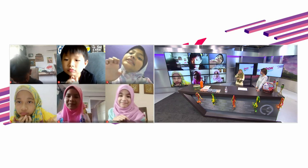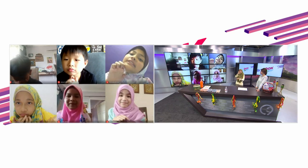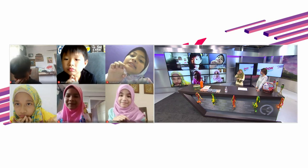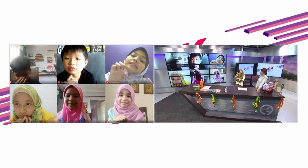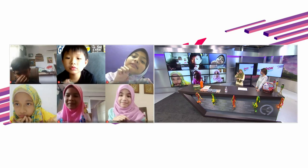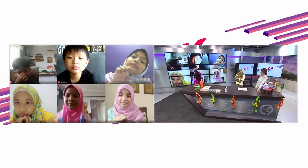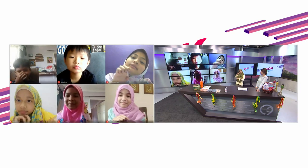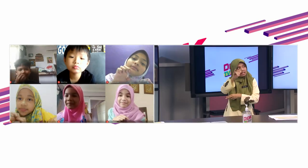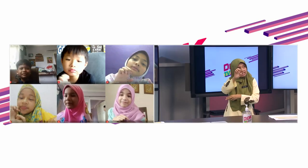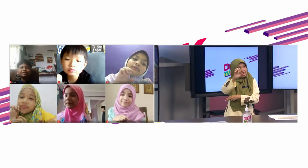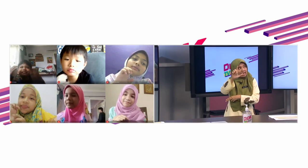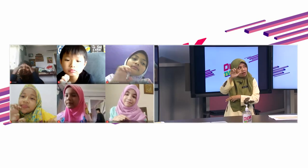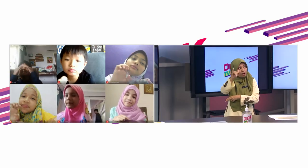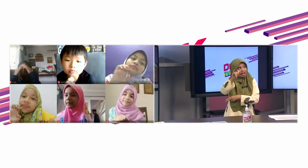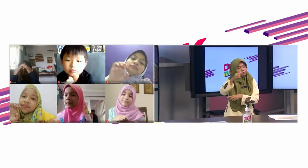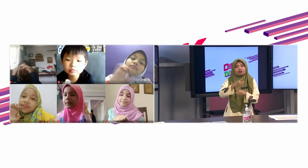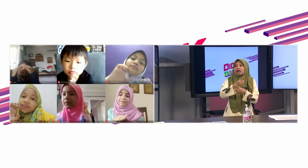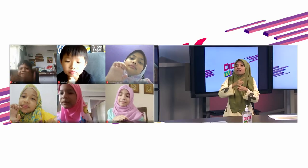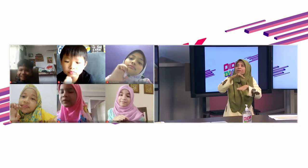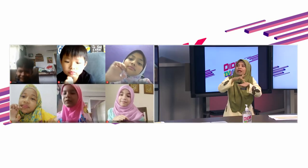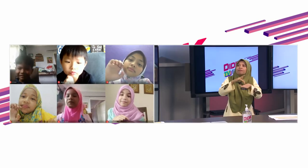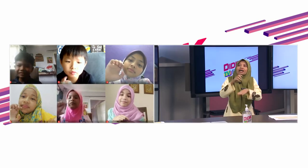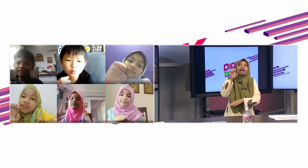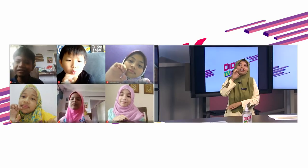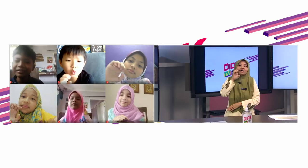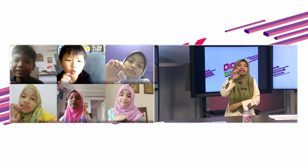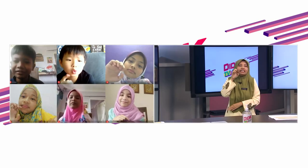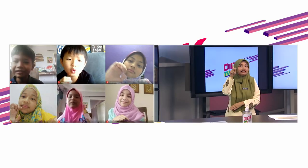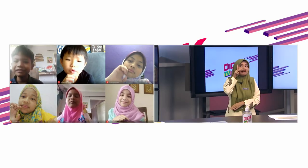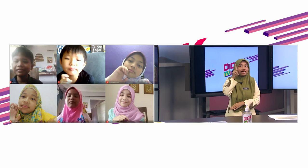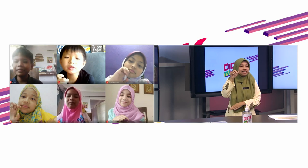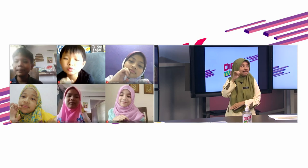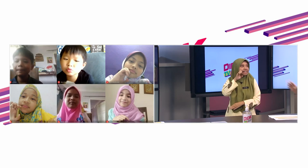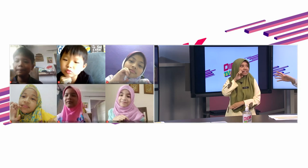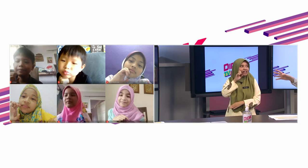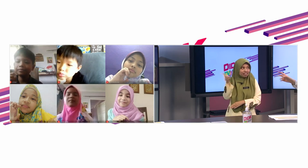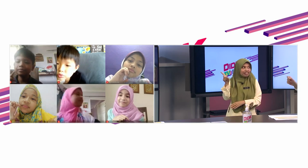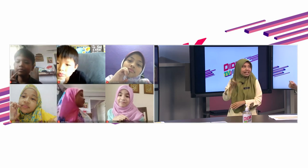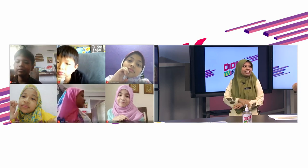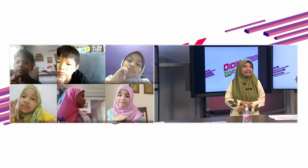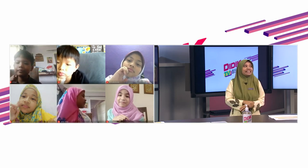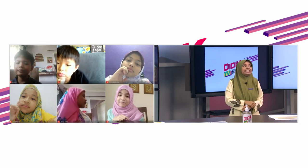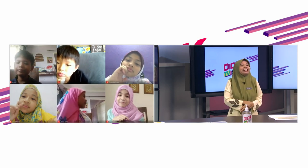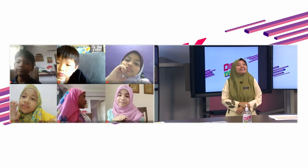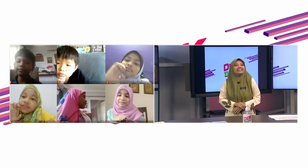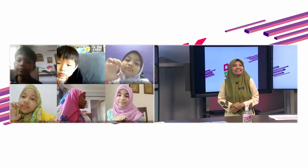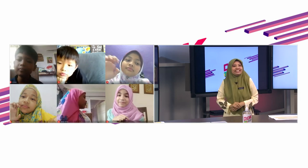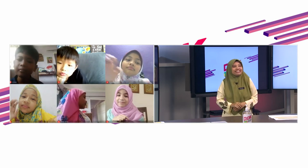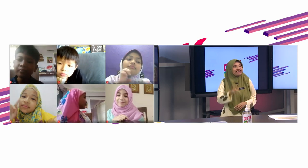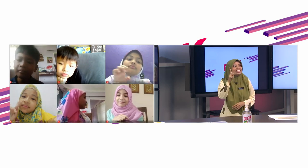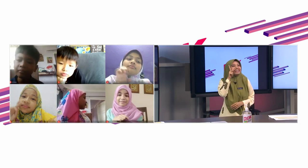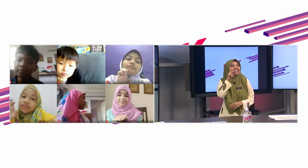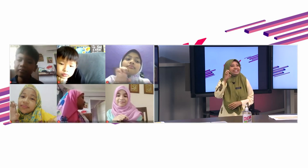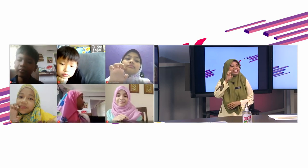Kak Ellie. E-L-L-Y. Betul. Nak panggil apa? Kakak Ellie. Diorang rekakan untuk saya?